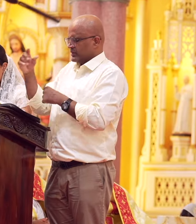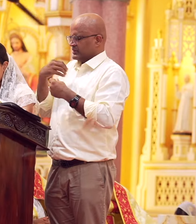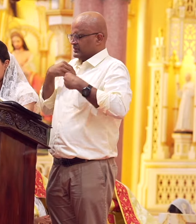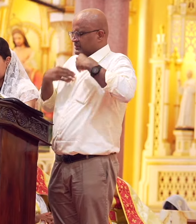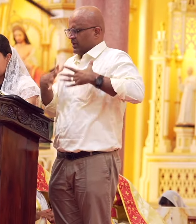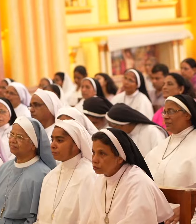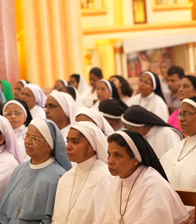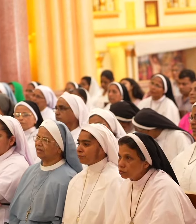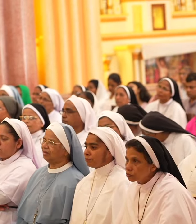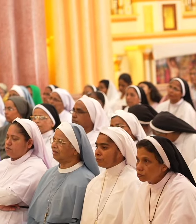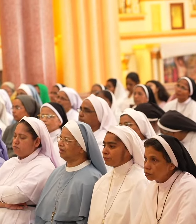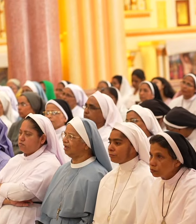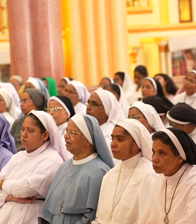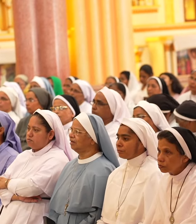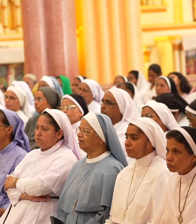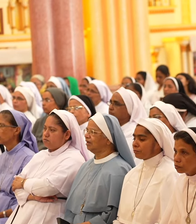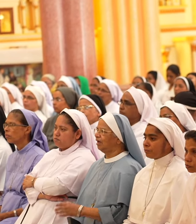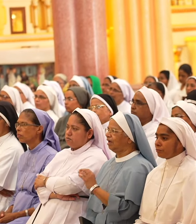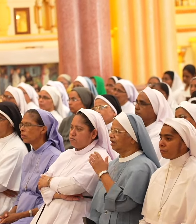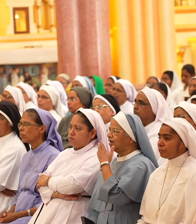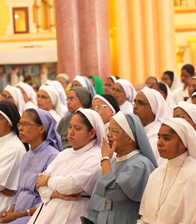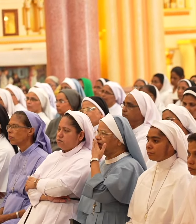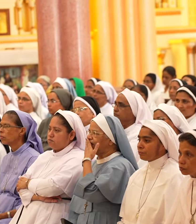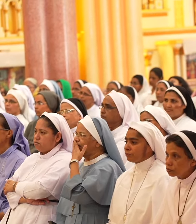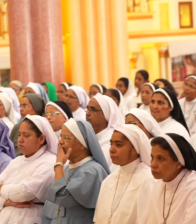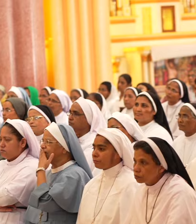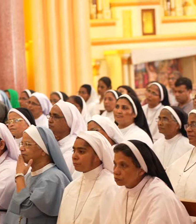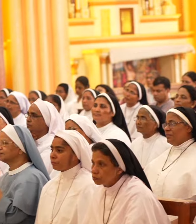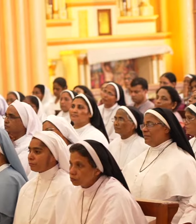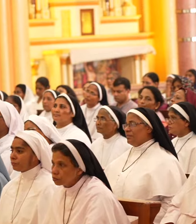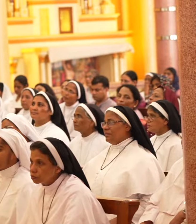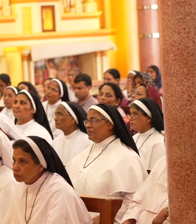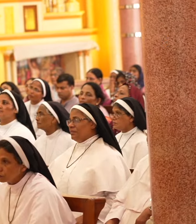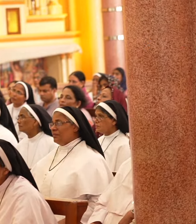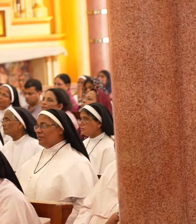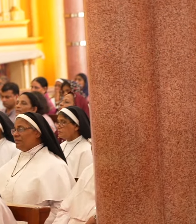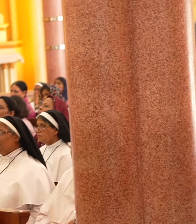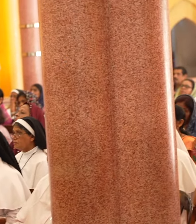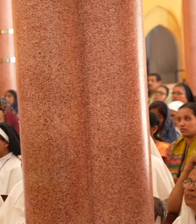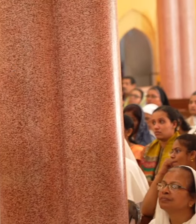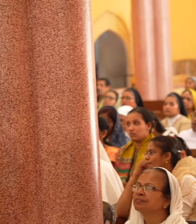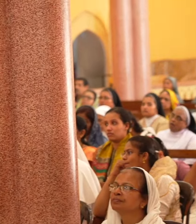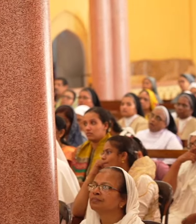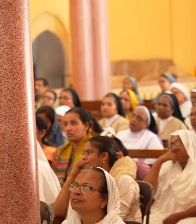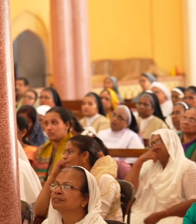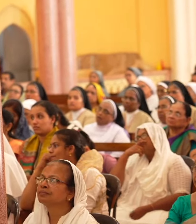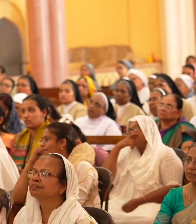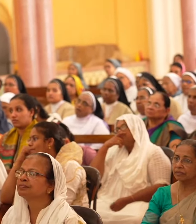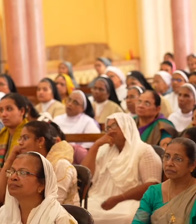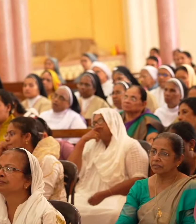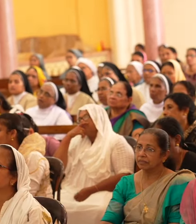അവിടെ നിന്ന് ക്ഷേമകരവും വിസ്തൃതവും തേനും പാലും ഒഴുകുന്നതുമായ ഒരു ദേശത്തേക്ക്, കാനാന്യർ,